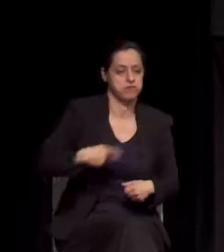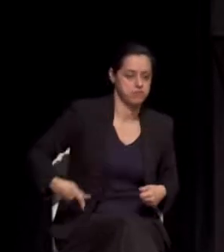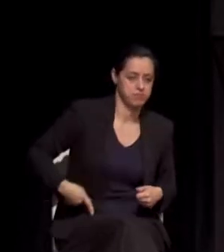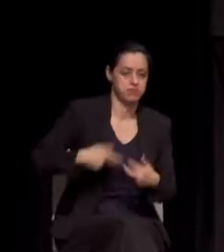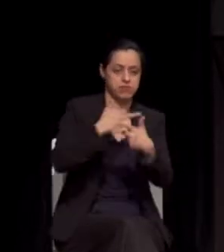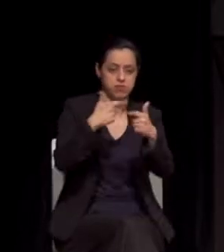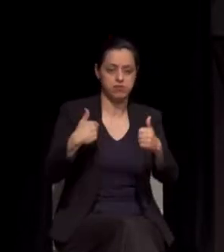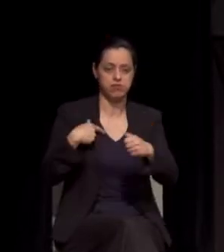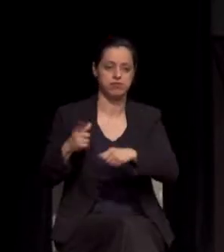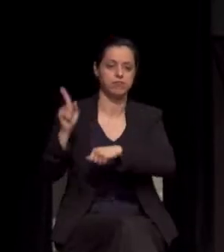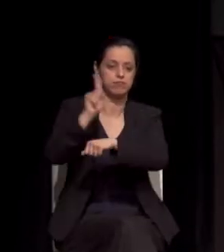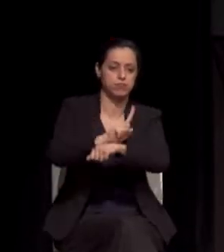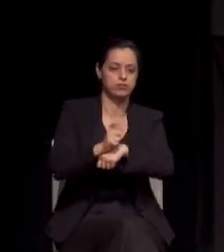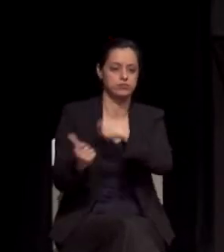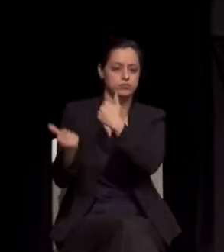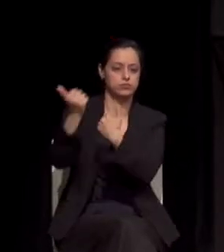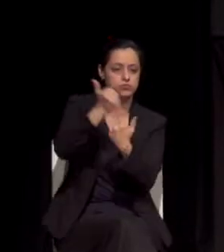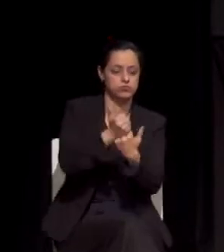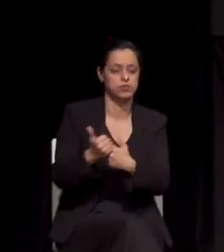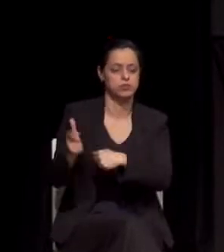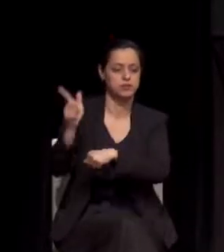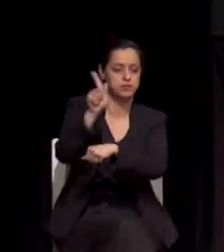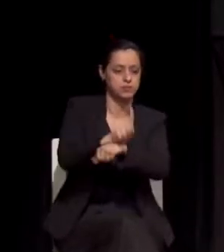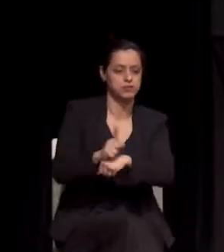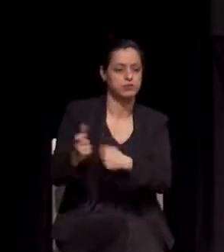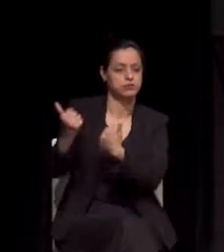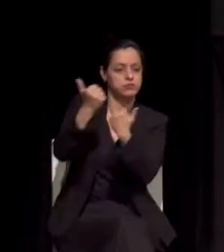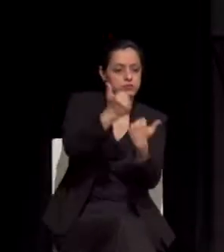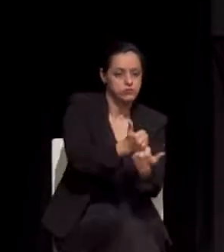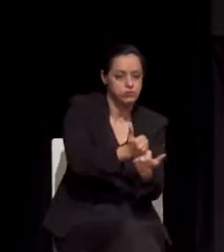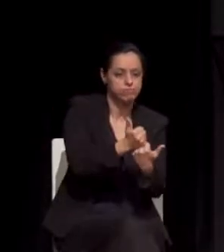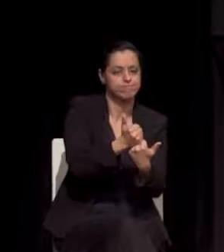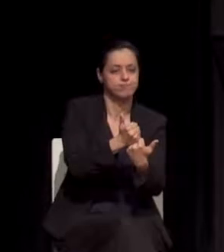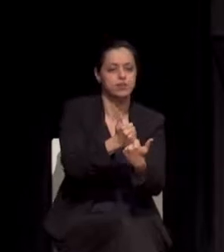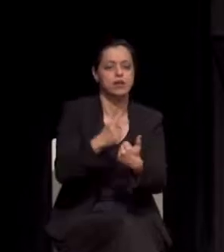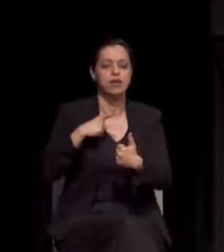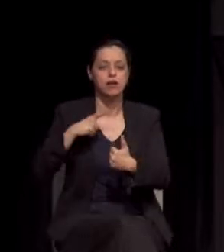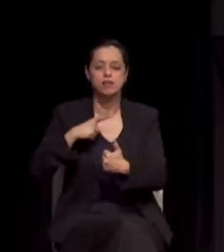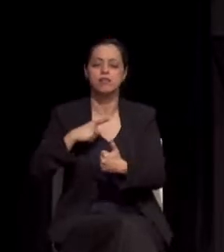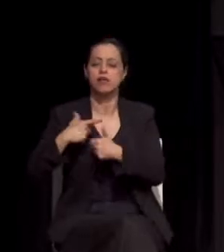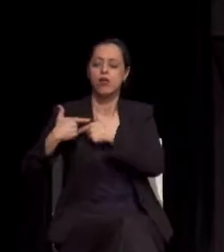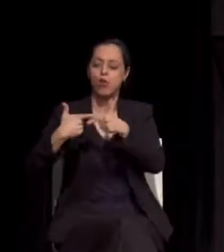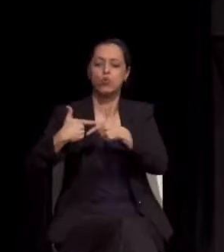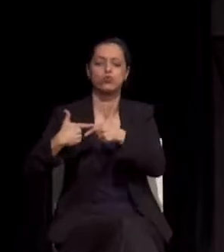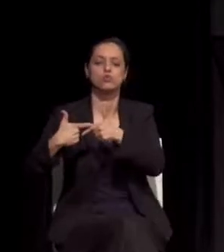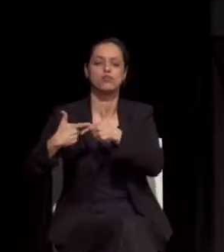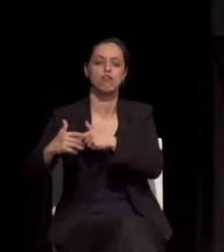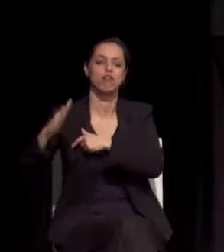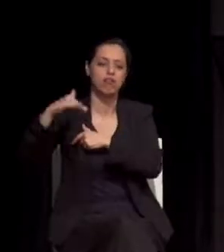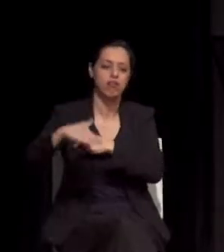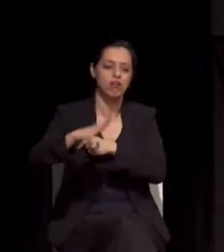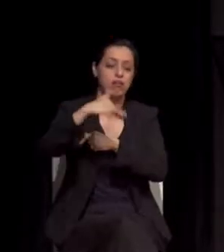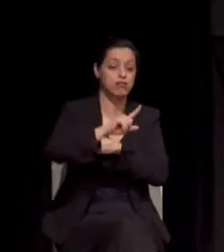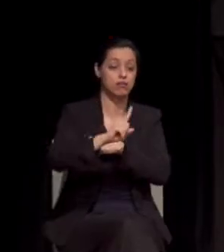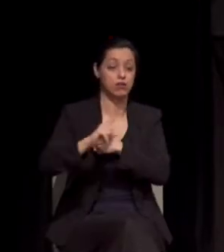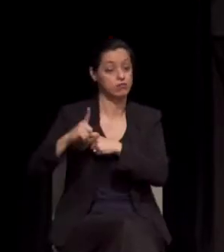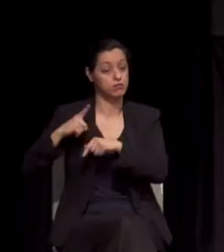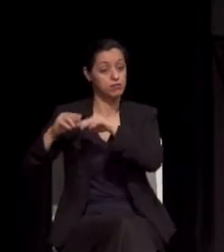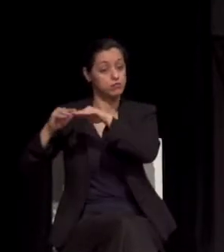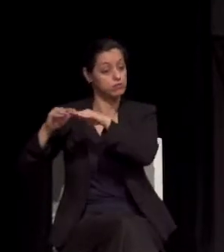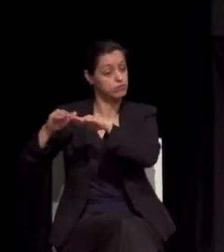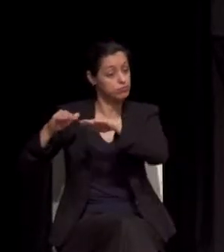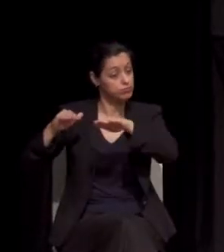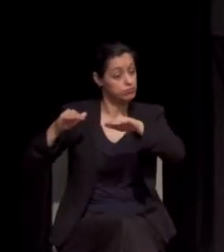governo, se elas não são um projeto do Estado, isso significa que a gente vai estar sempre à mercê dessas